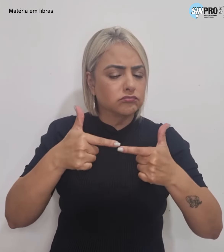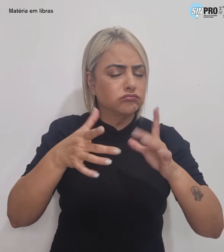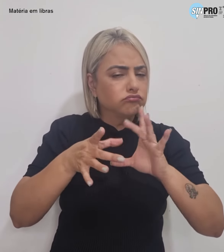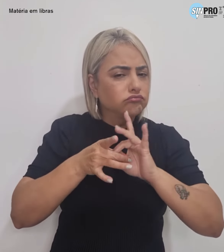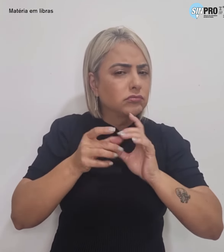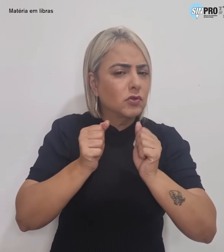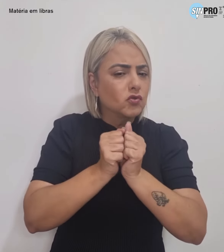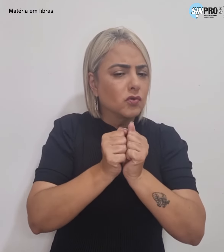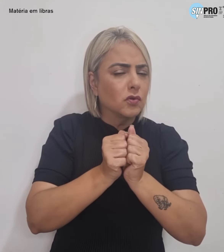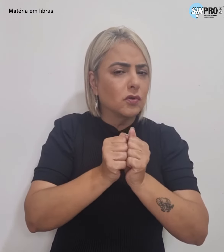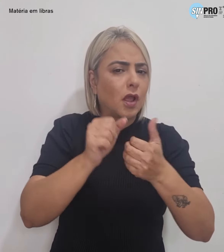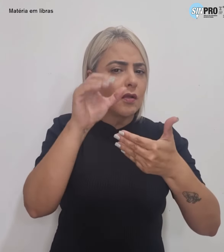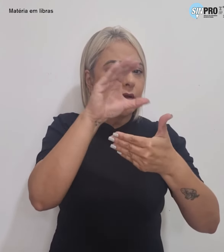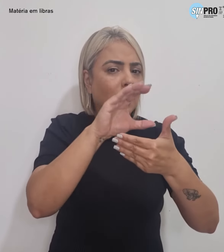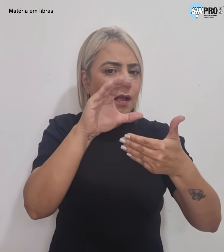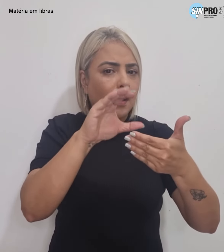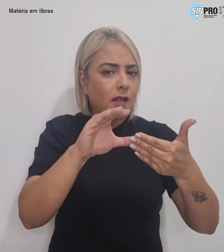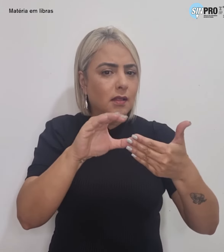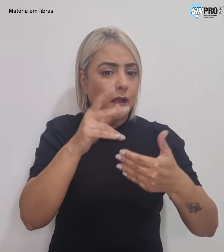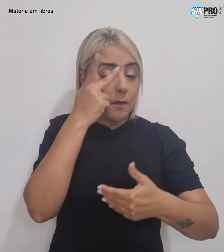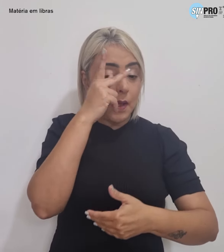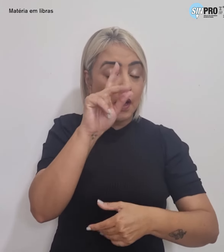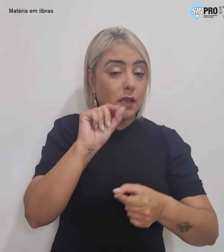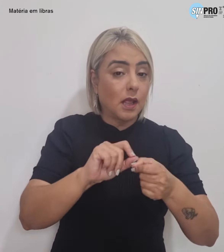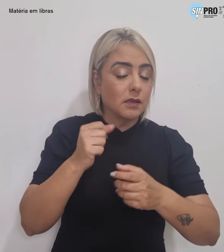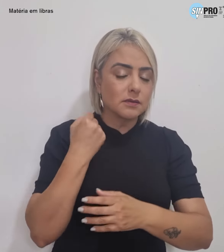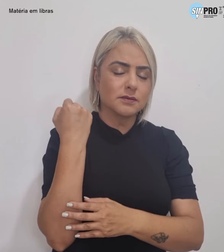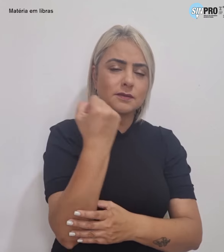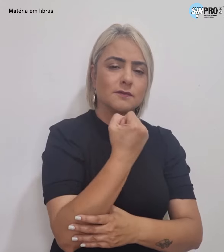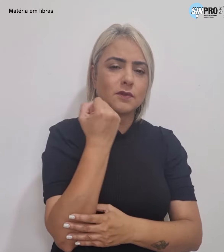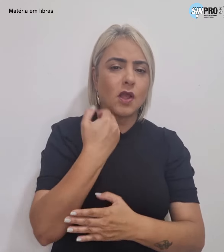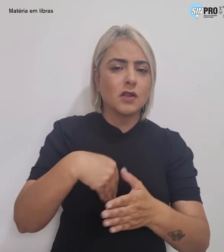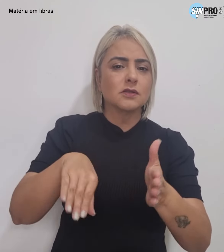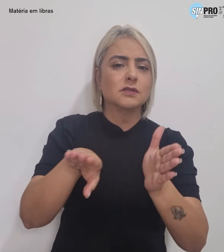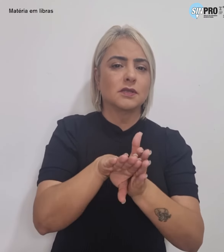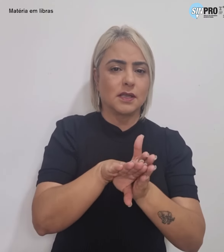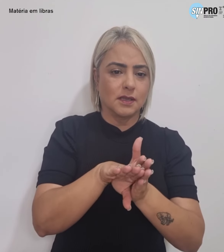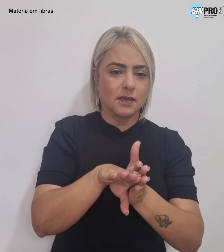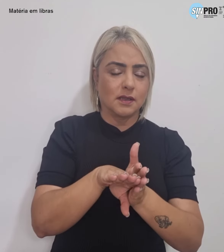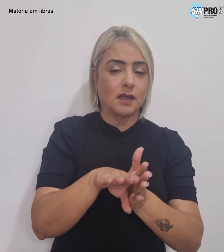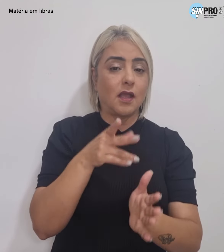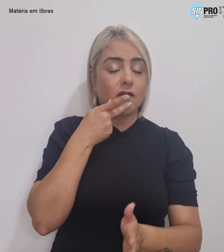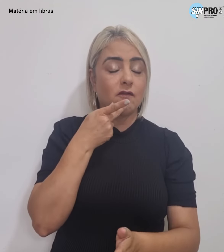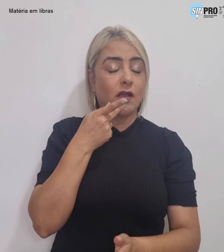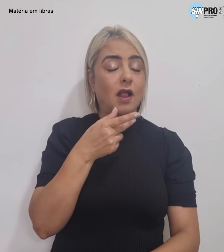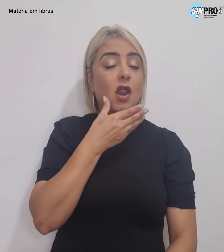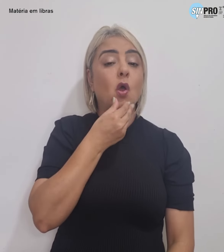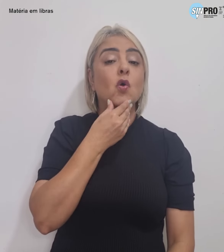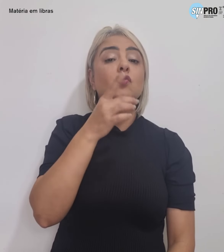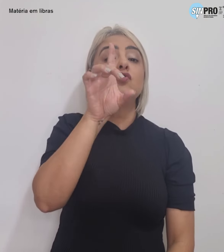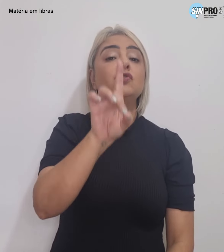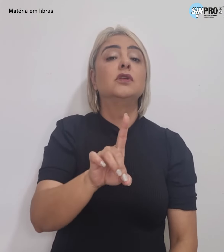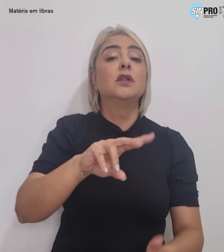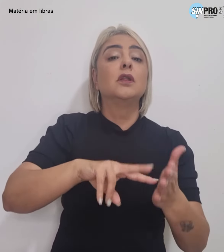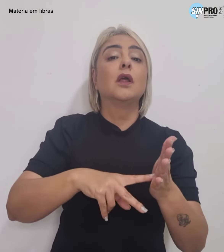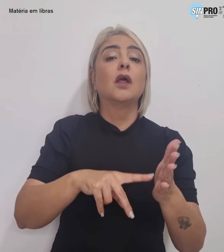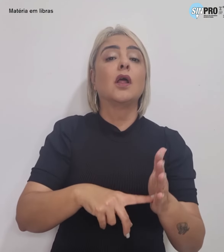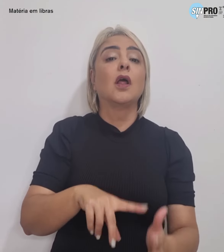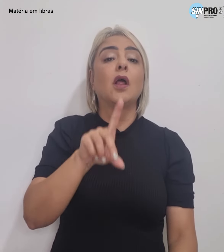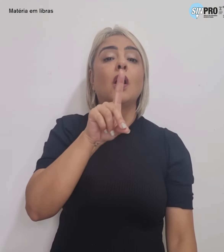enquanto categoria para que essas conquistas cheguem, afirma o diretor do Simpro, Luciano Matos.